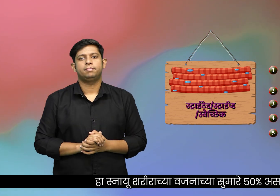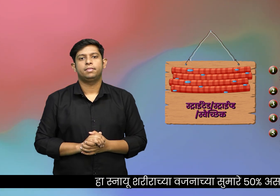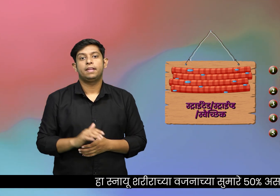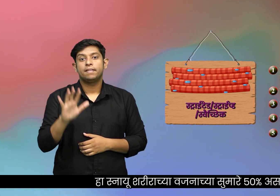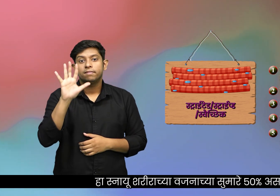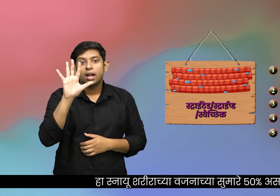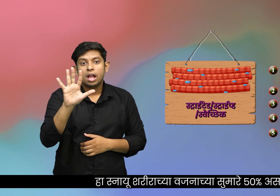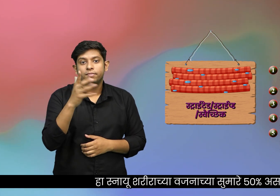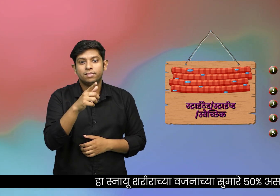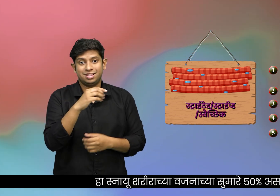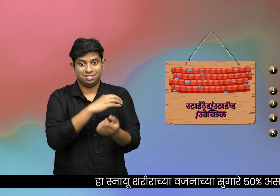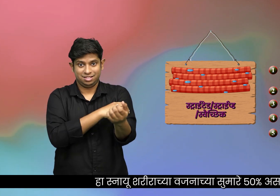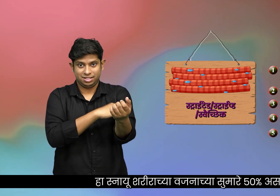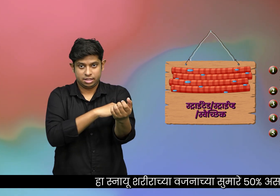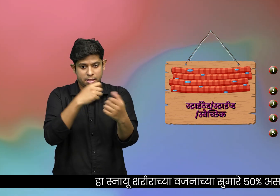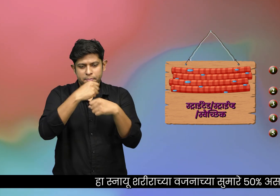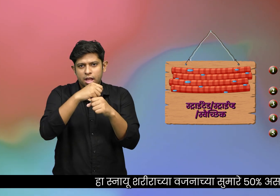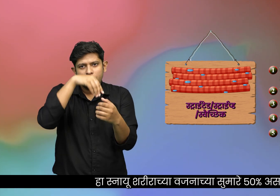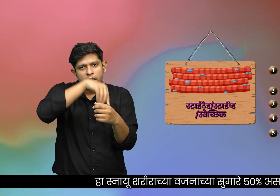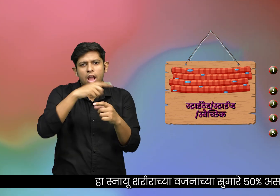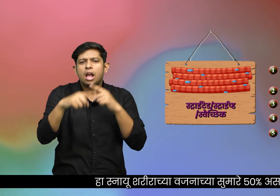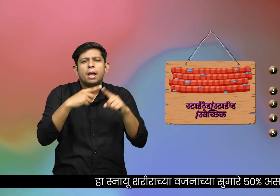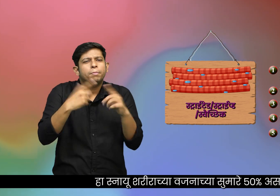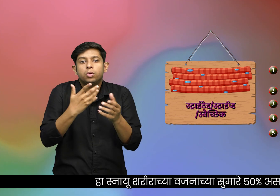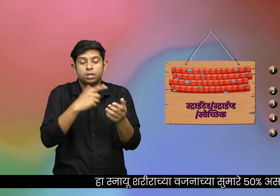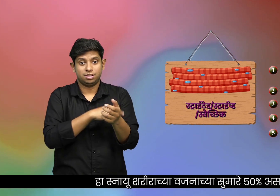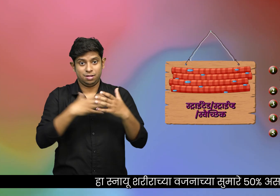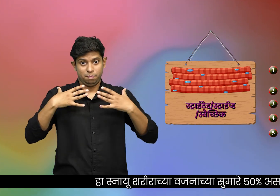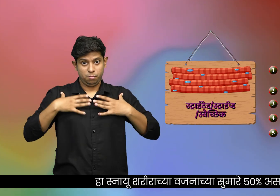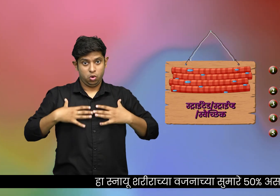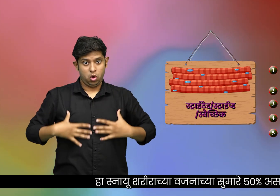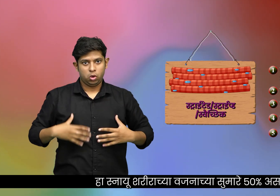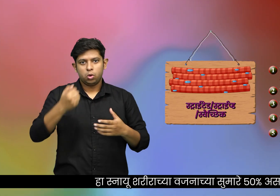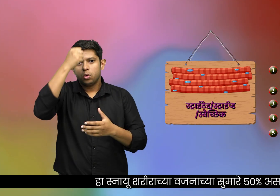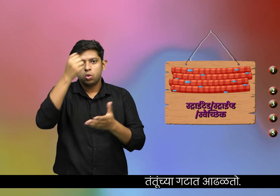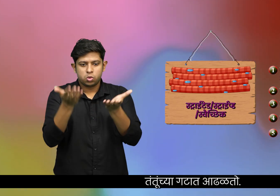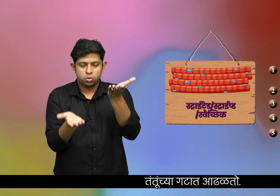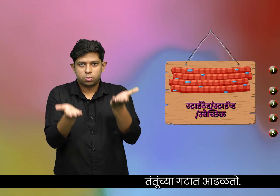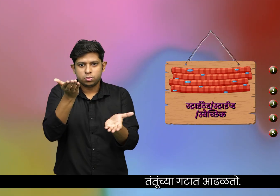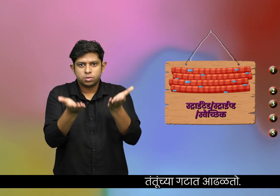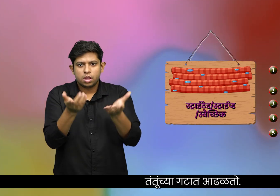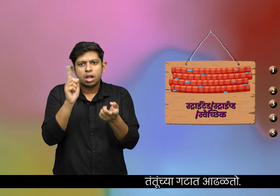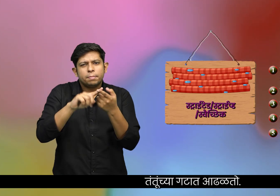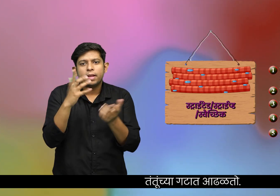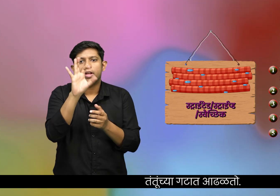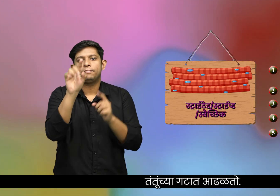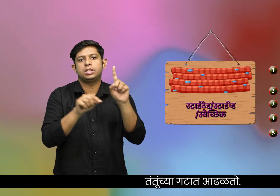पाचवा, हे सप्तायू शरीराच्या वजनाचे सुमारे 50% असतो. तंतूचा गटात आढळतो.